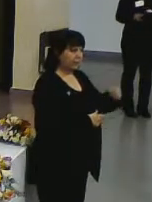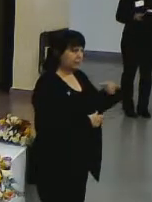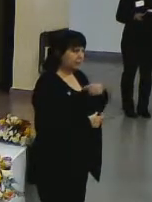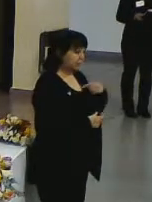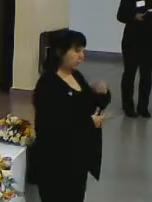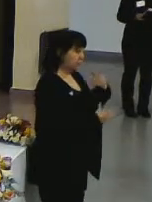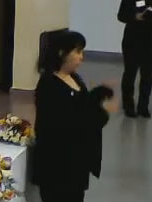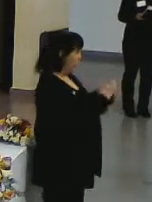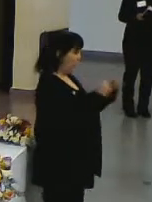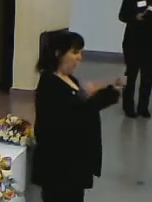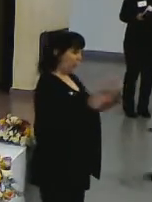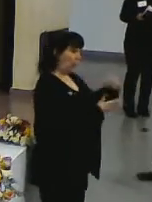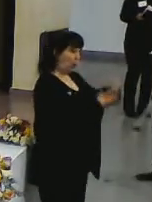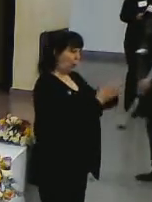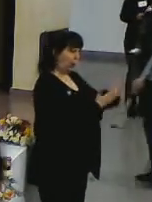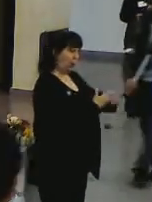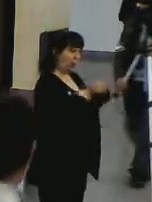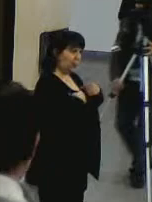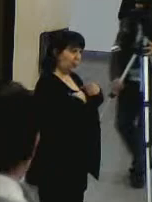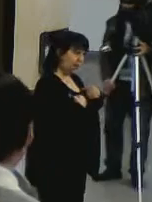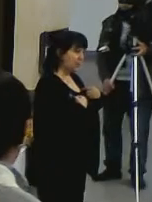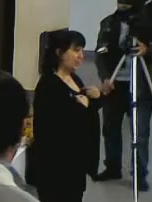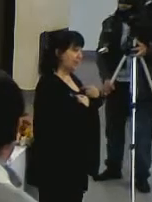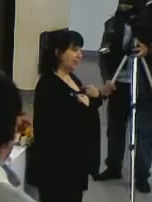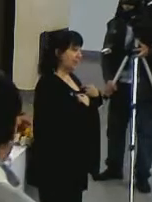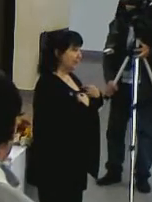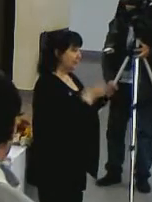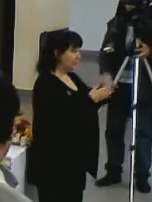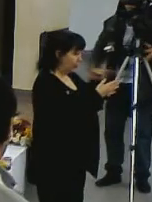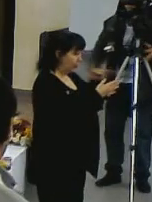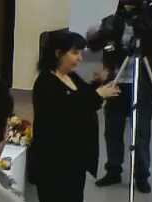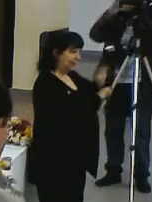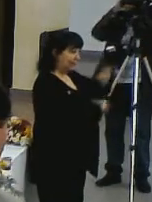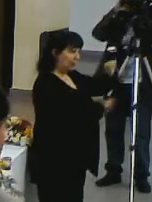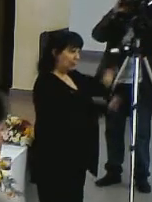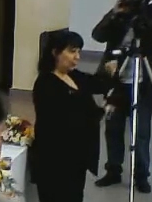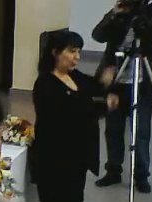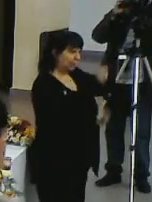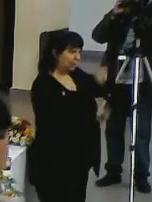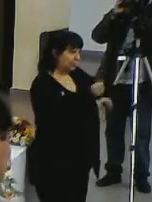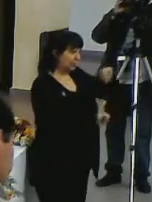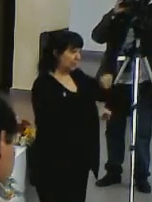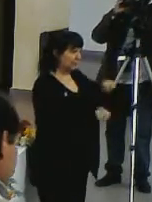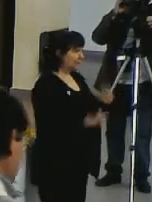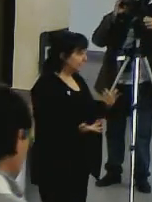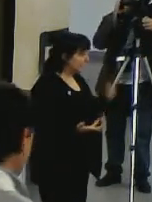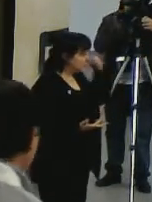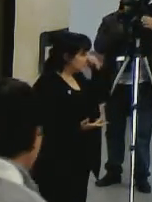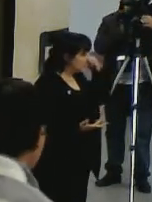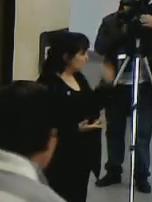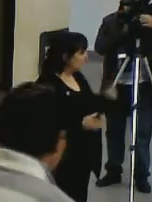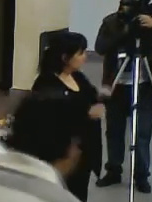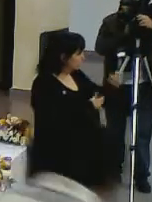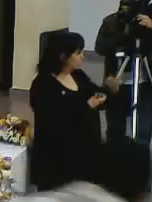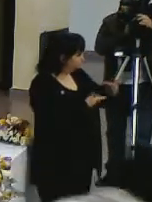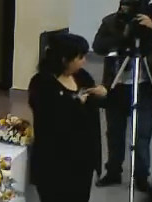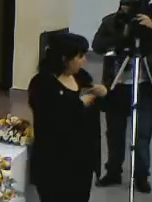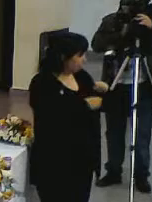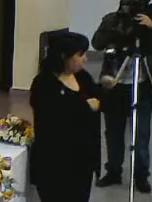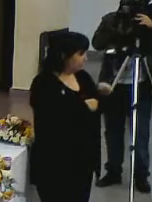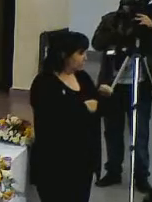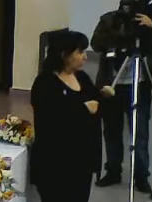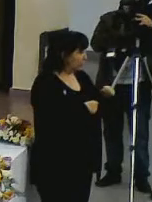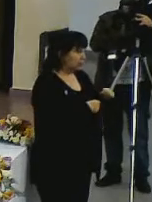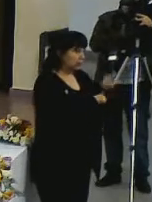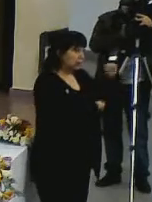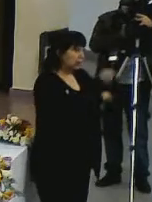demasiada presentación. Cuando me hicieron mandar todos esos títulos que ustedes vieron, pensamos que era para una cuestión